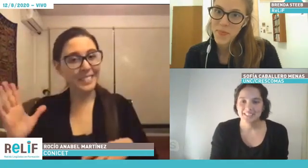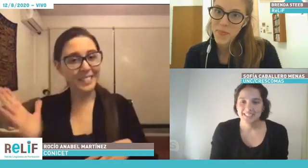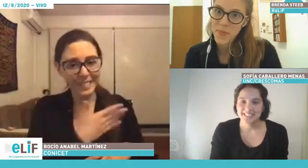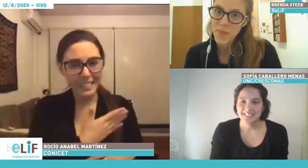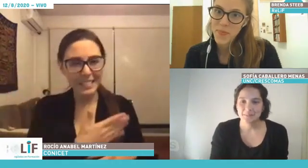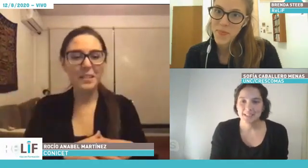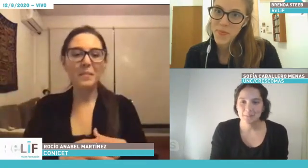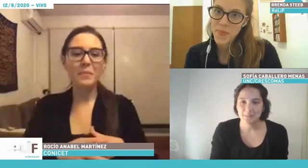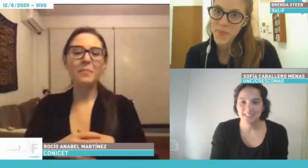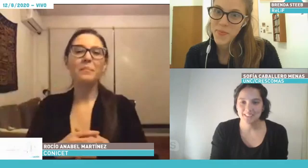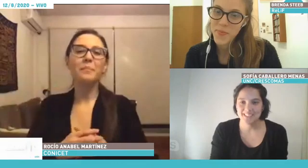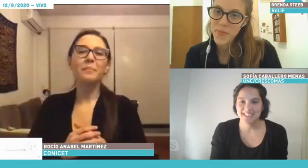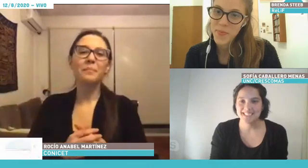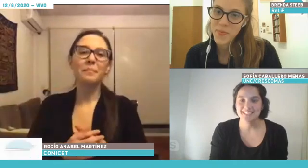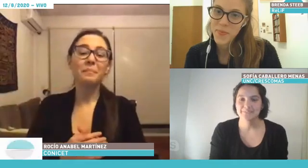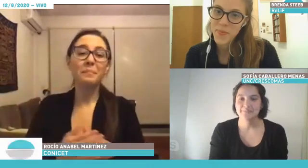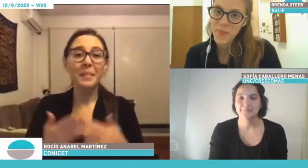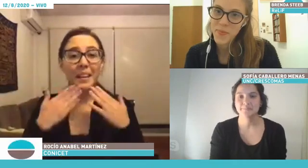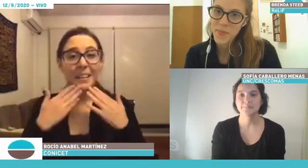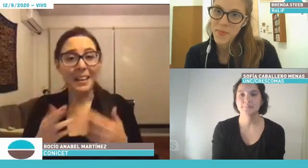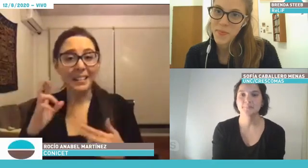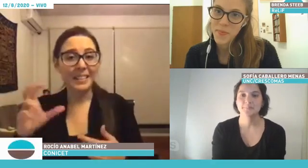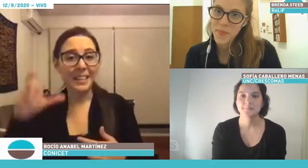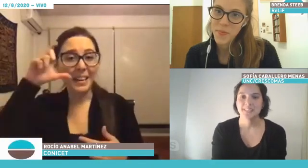Hola a todos, ¿cómo están? Buenas noches.